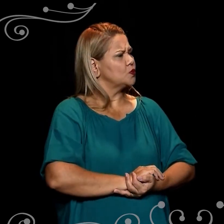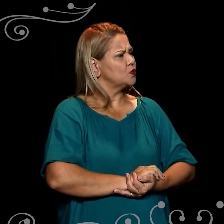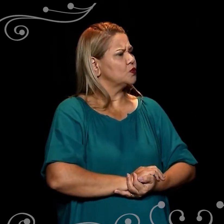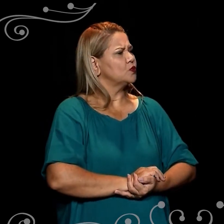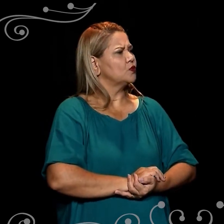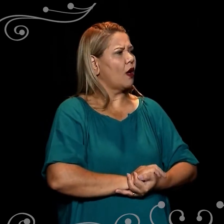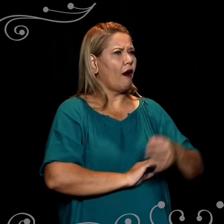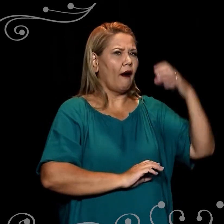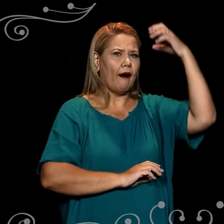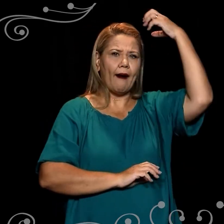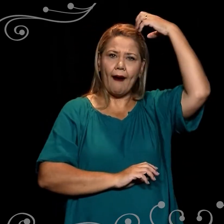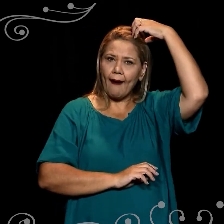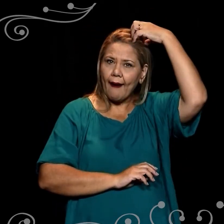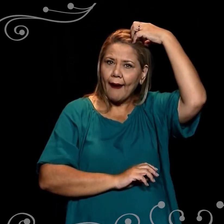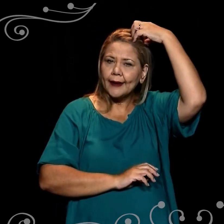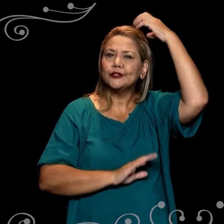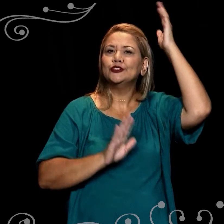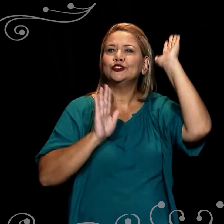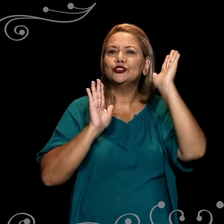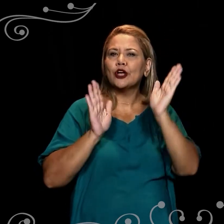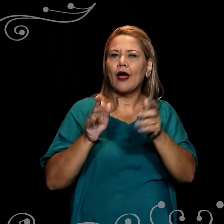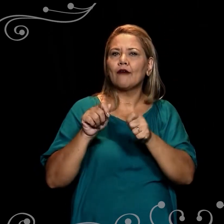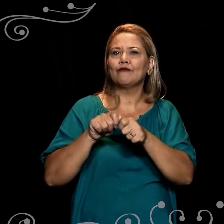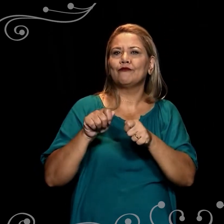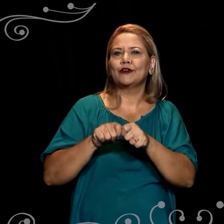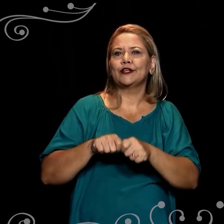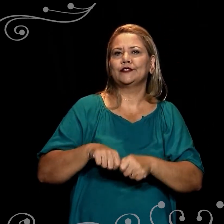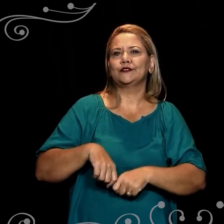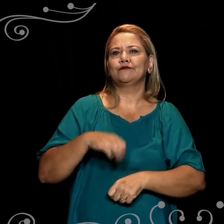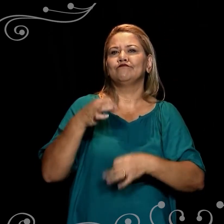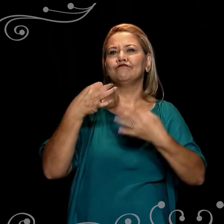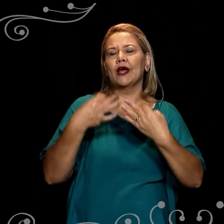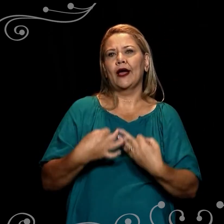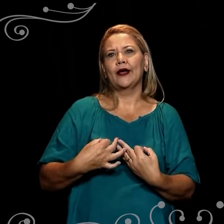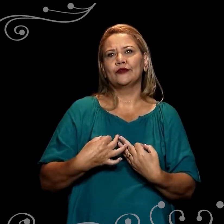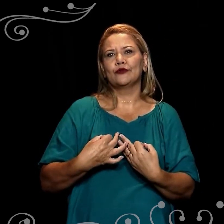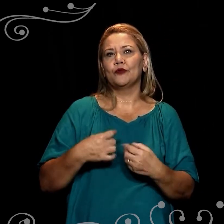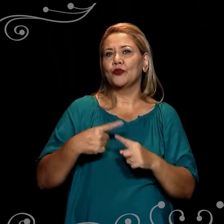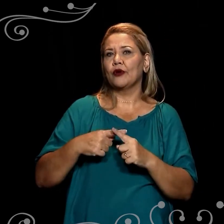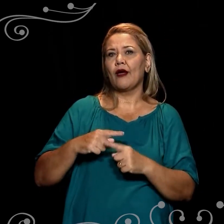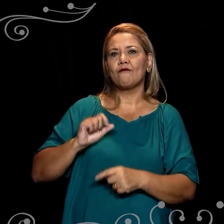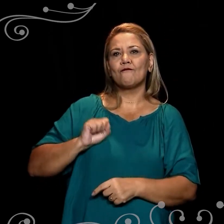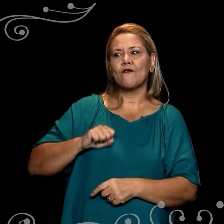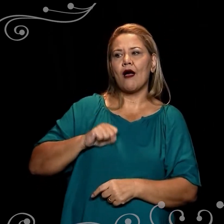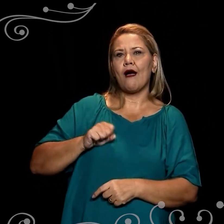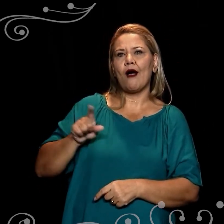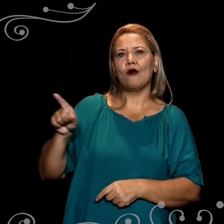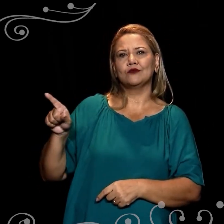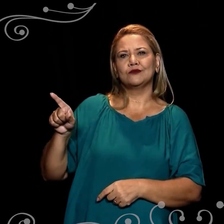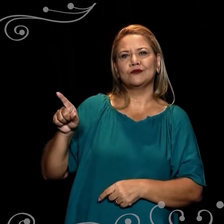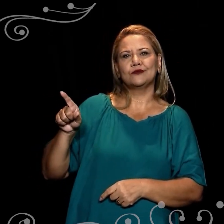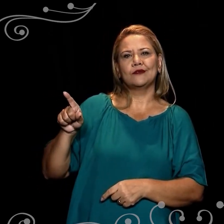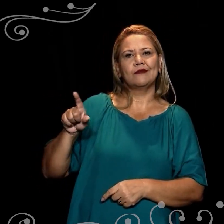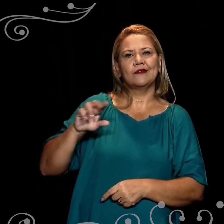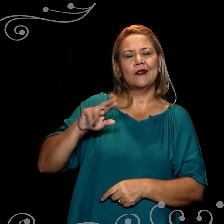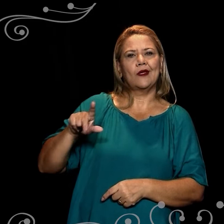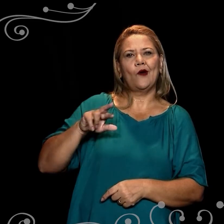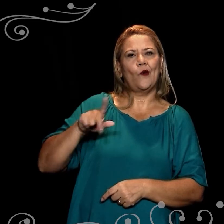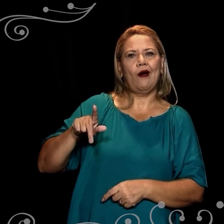O rei atendeu a cada um dos pedidos da falsa princesa, mandou matar o cavalo e